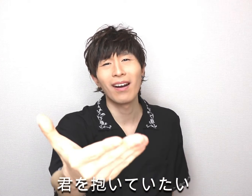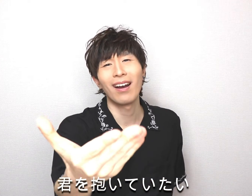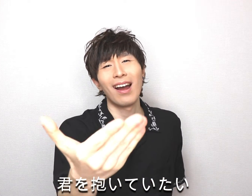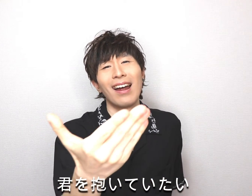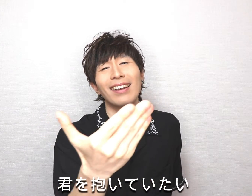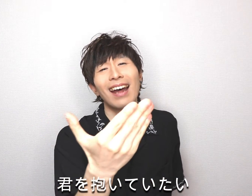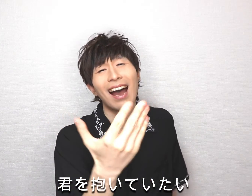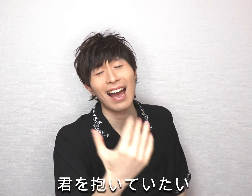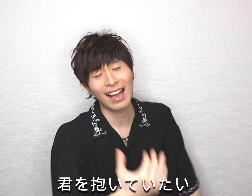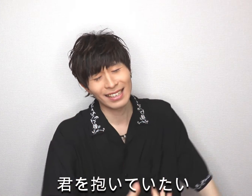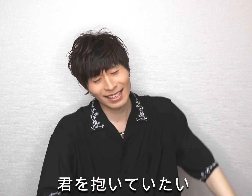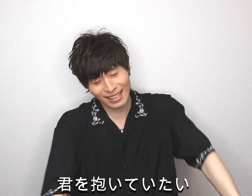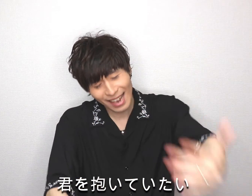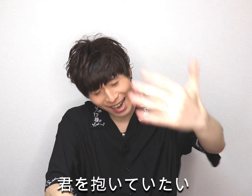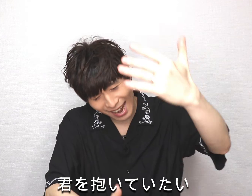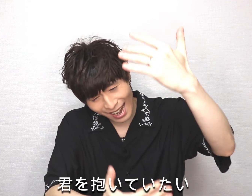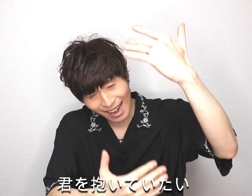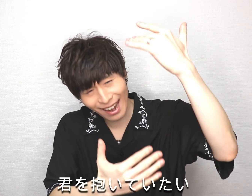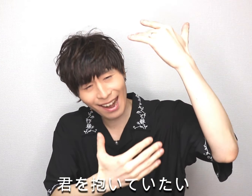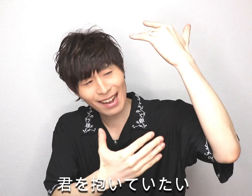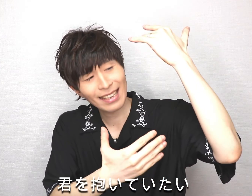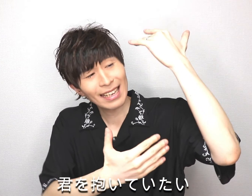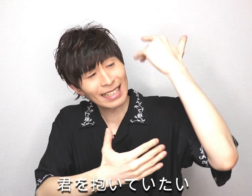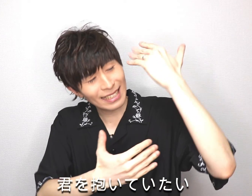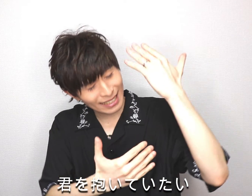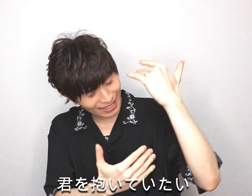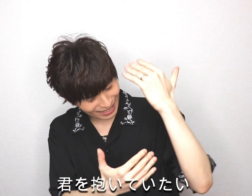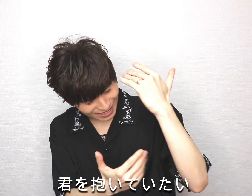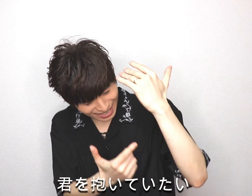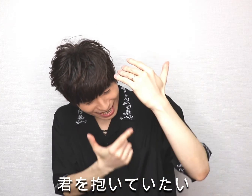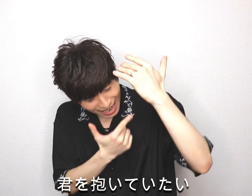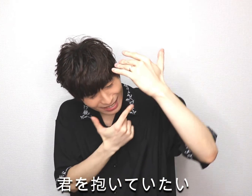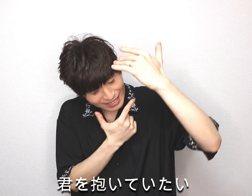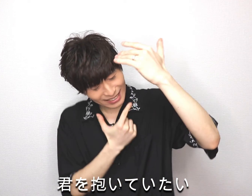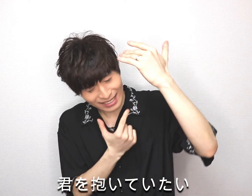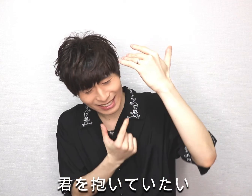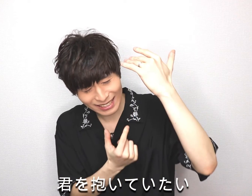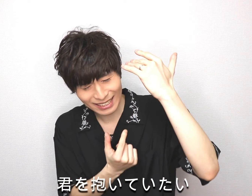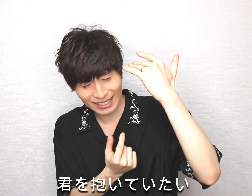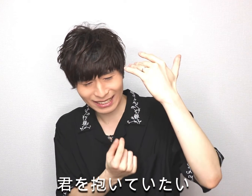抱いていたい。